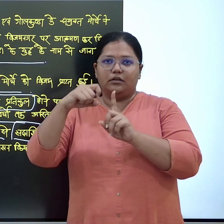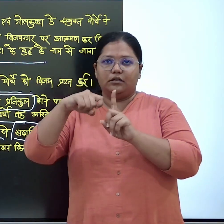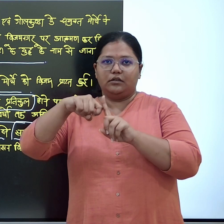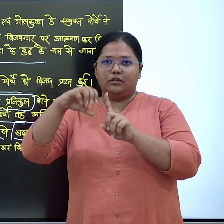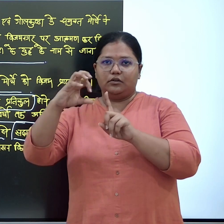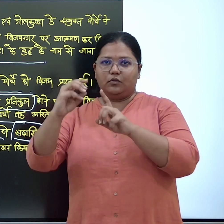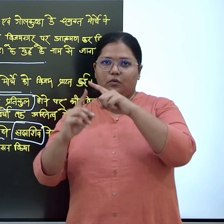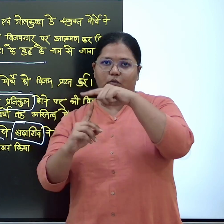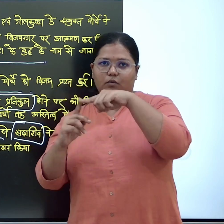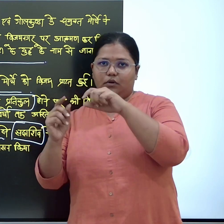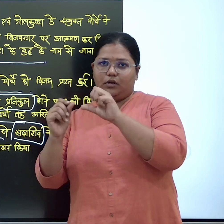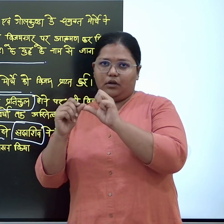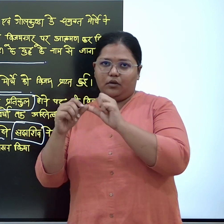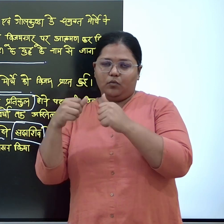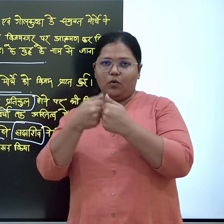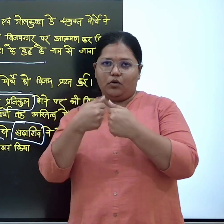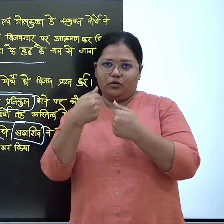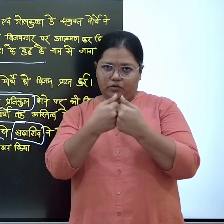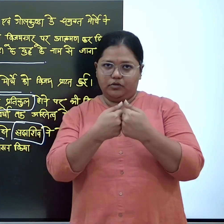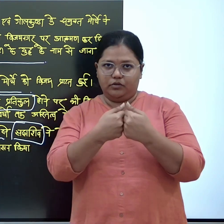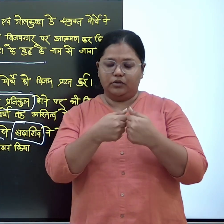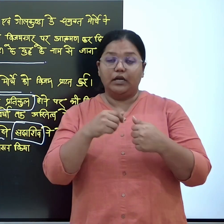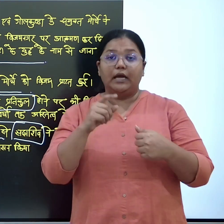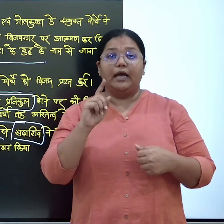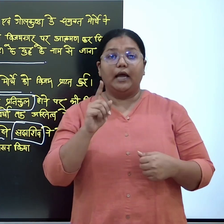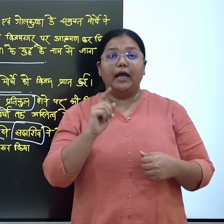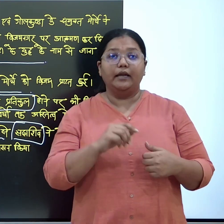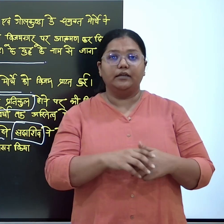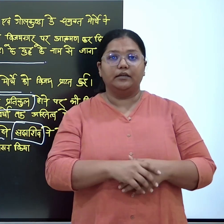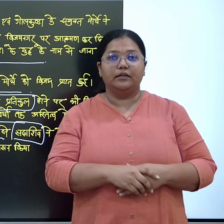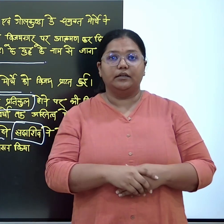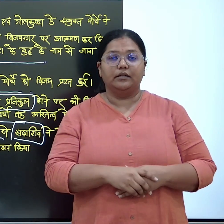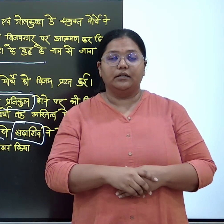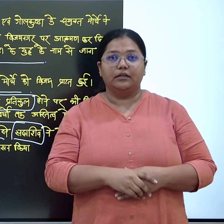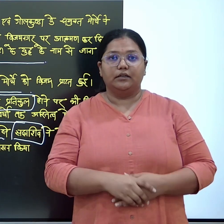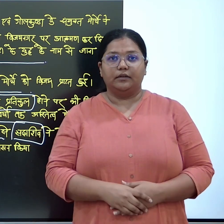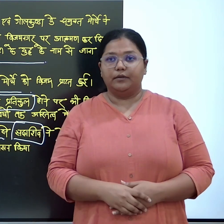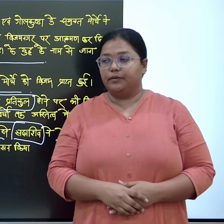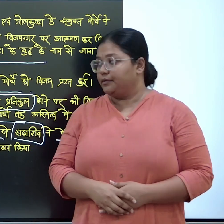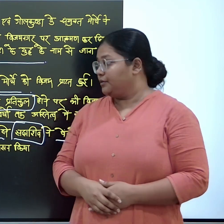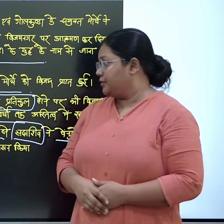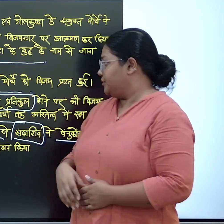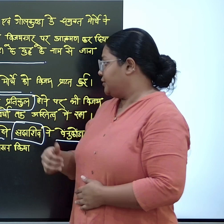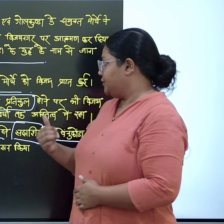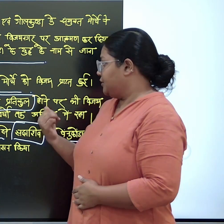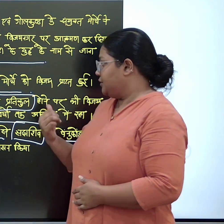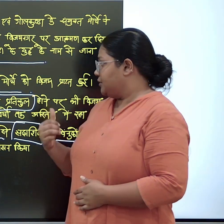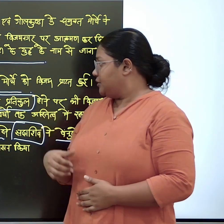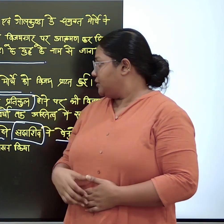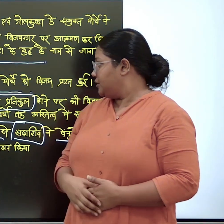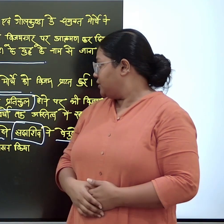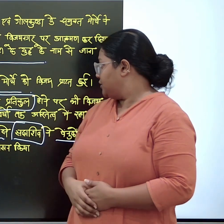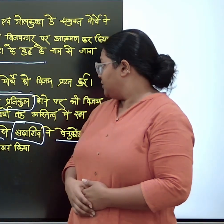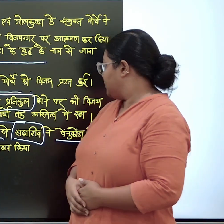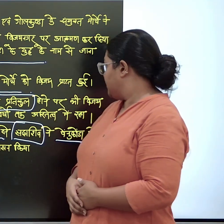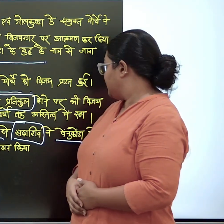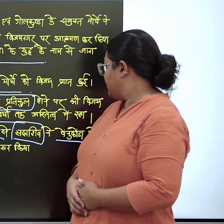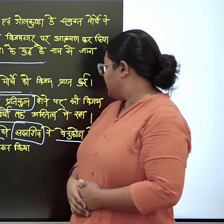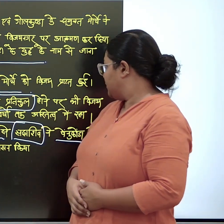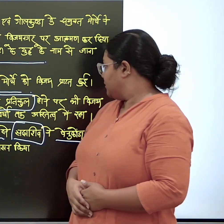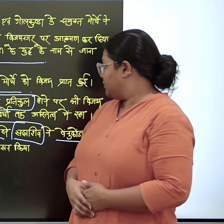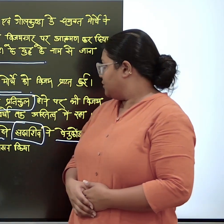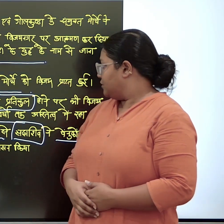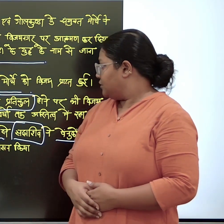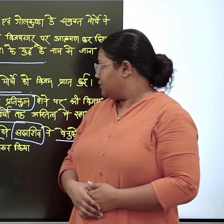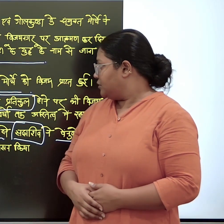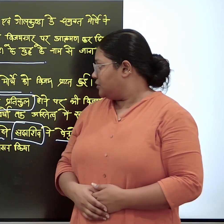पेनुकोंडा को राजधानी बनाकर शासन किया। तो तालीकोटा का युद्ध ध्यान में रहेगा, 25 जनवरी 1565